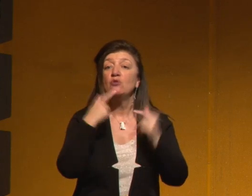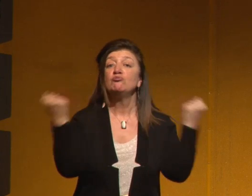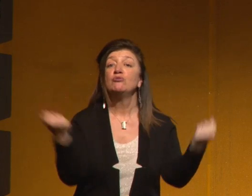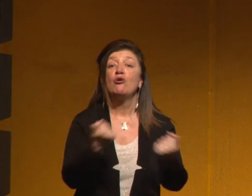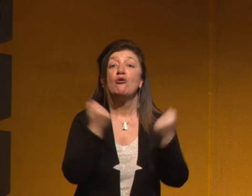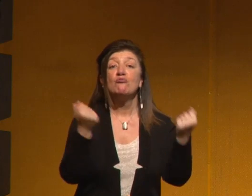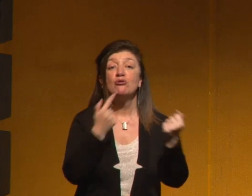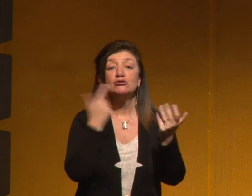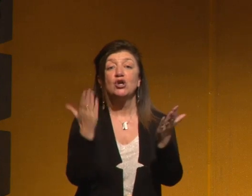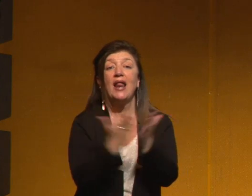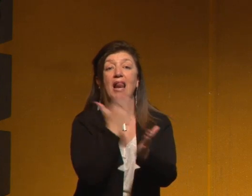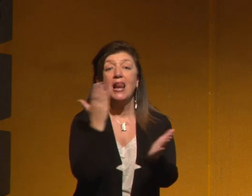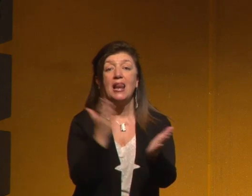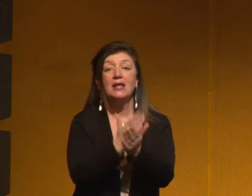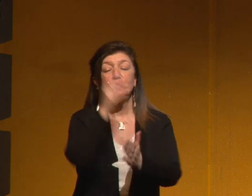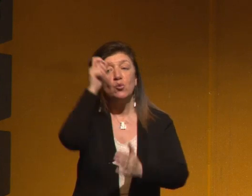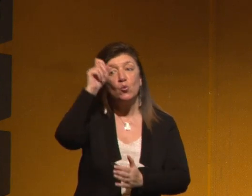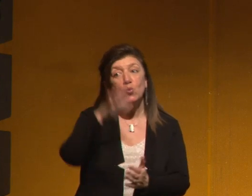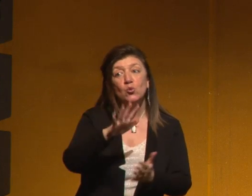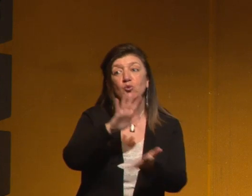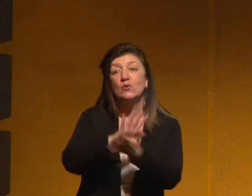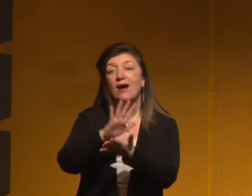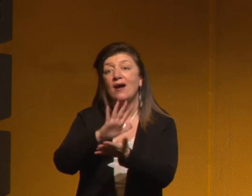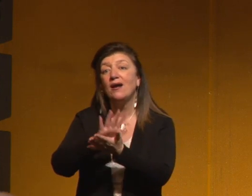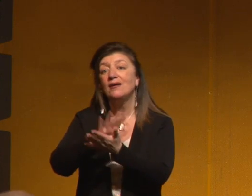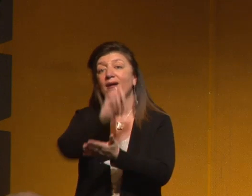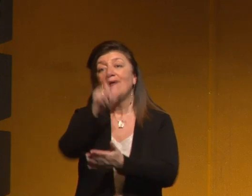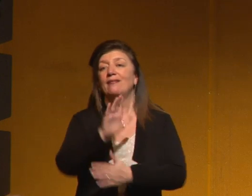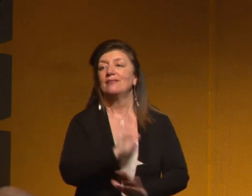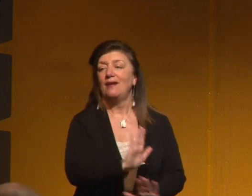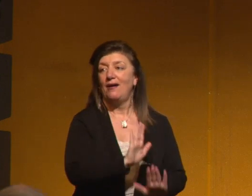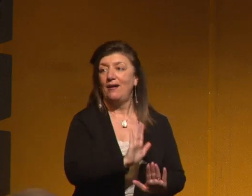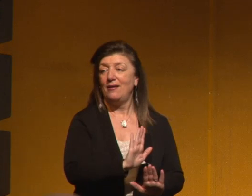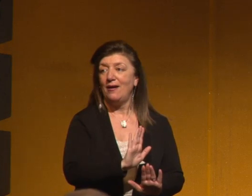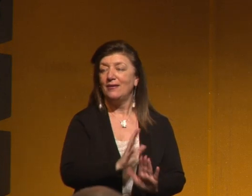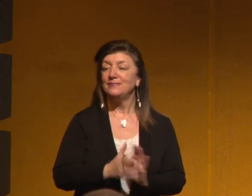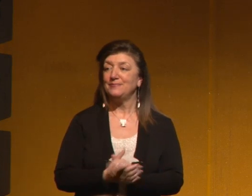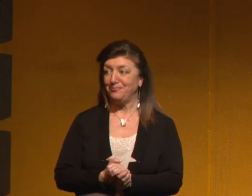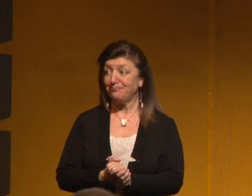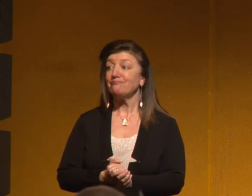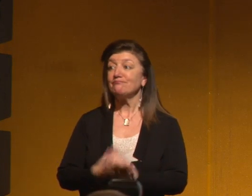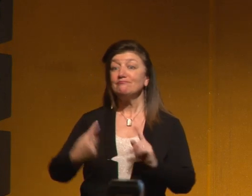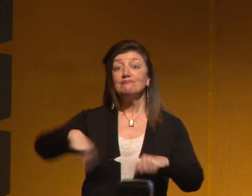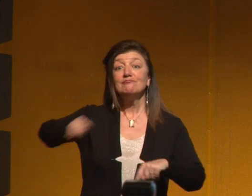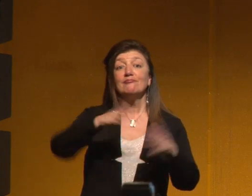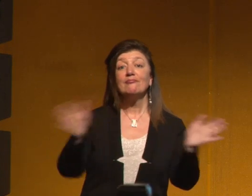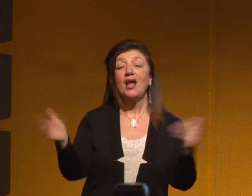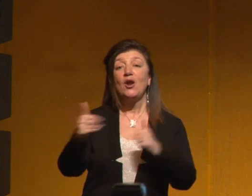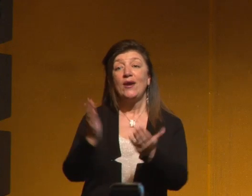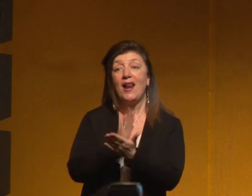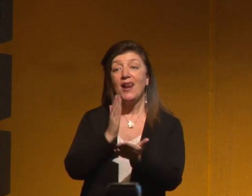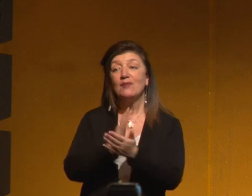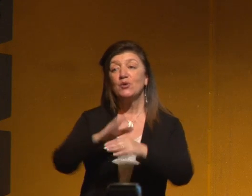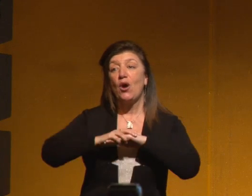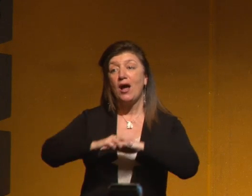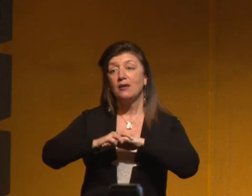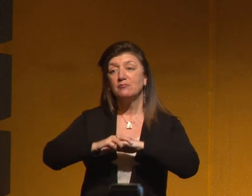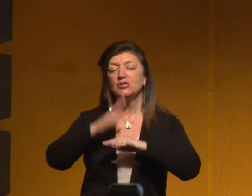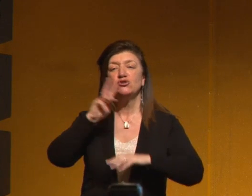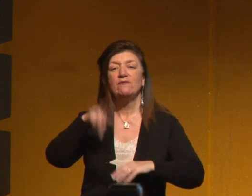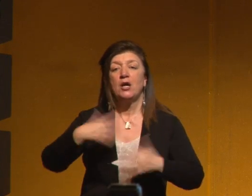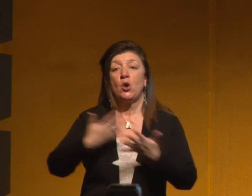cultura editoriale italiana gli amici del salone del libro sono una grande comunità